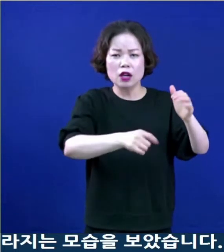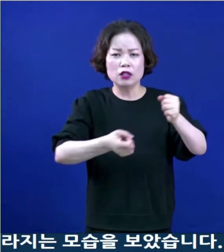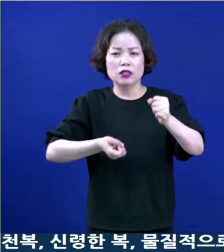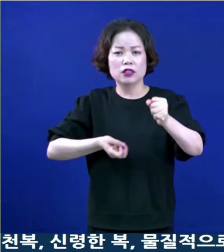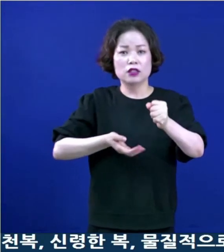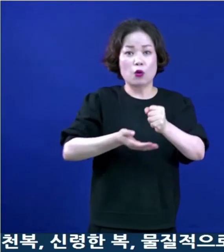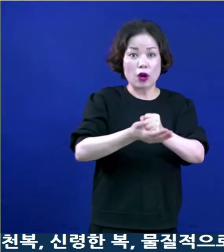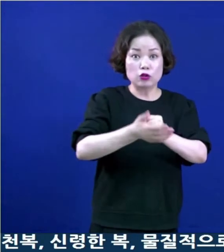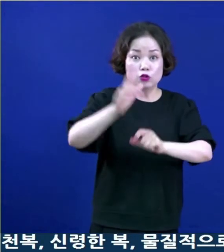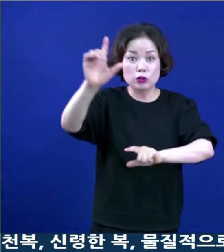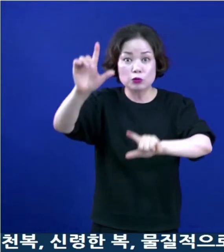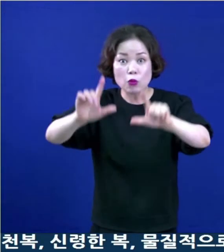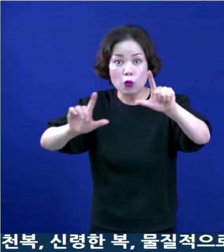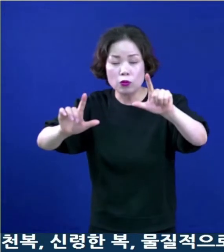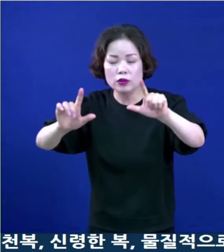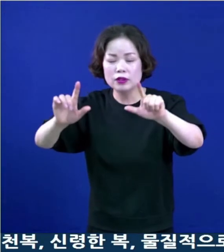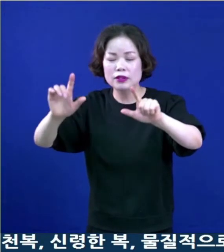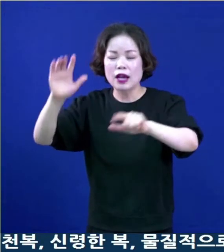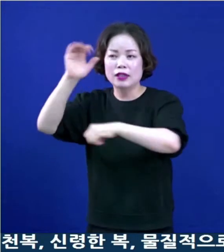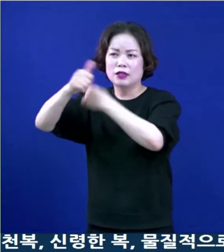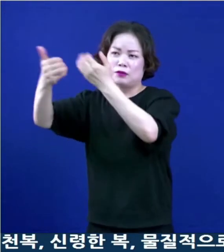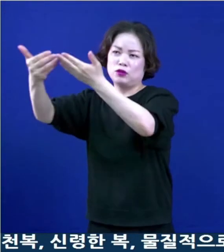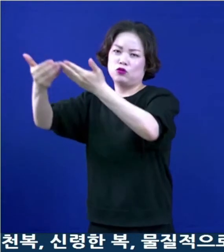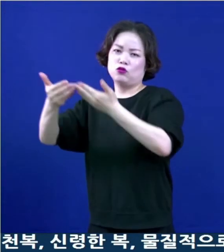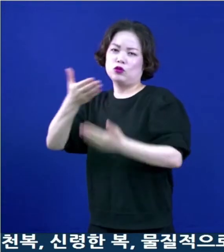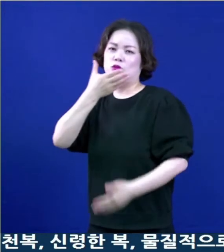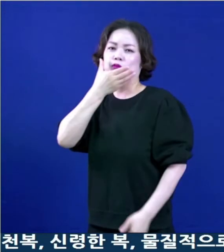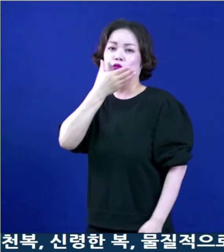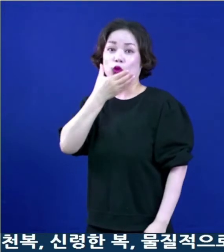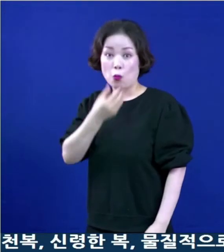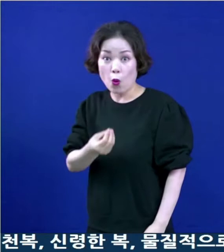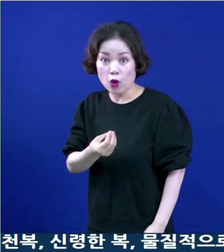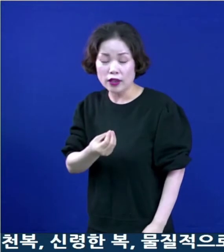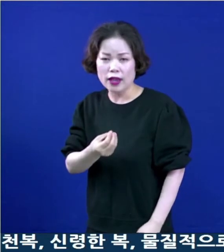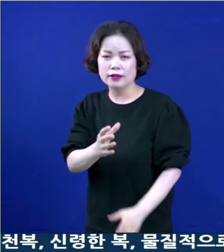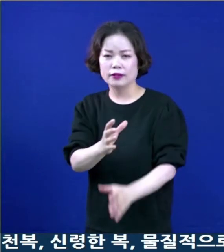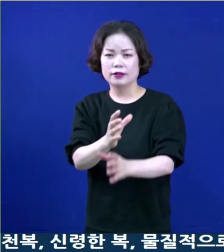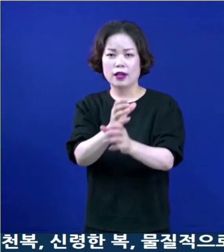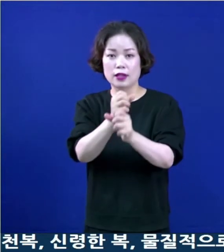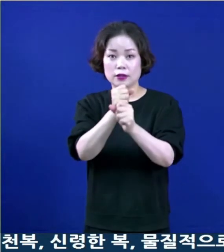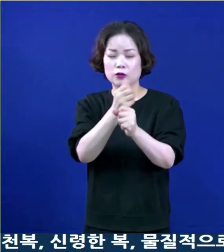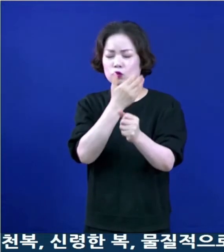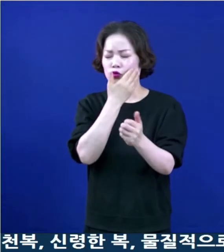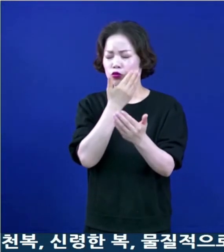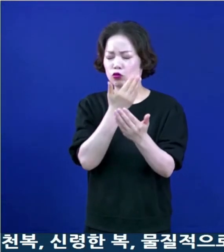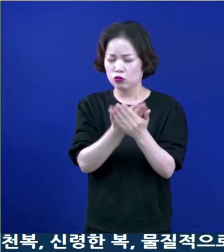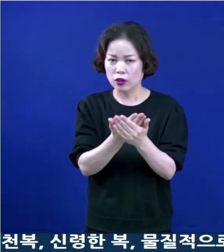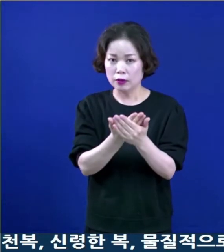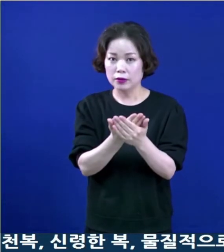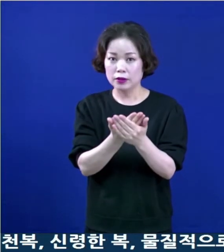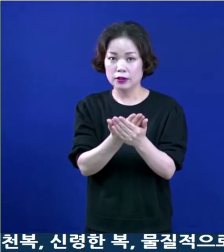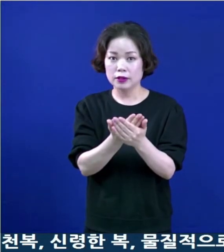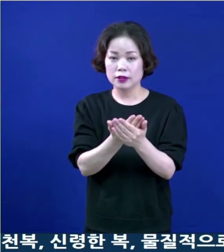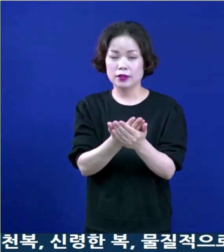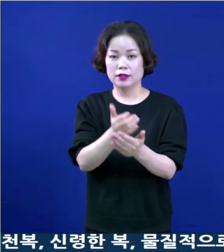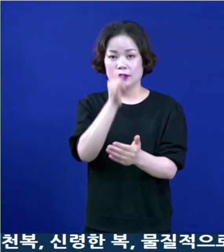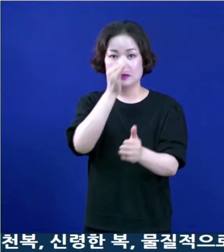이 모습이 천복의 핵심이라는 사실을 오늘 기억할 수 있기를